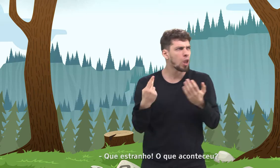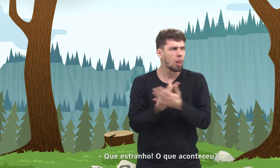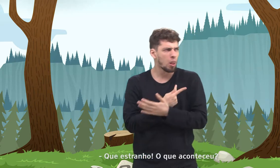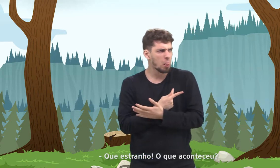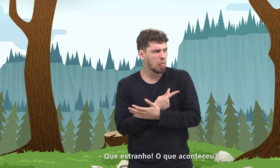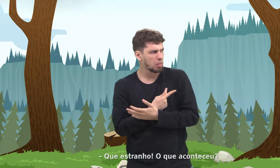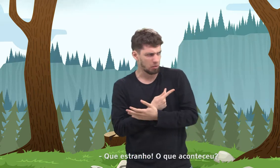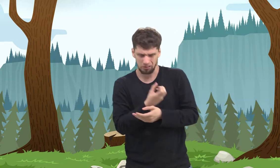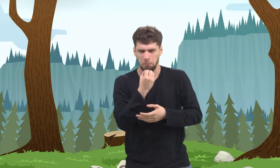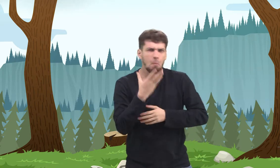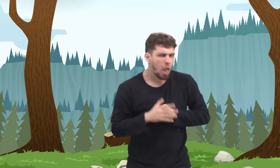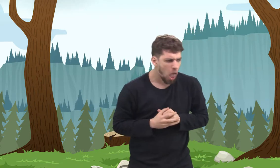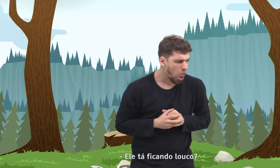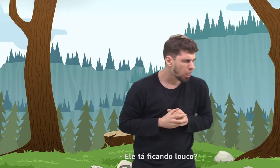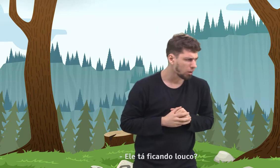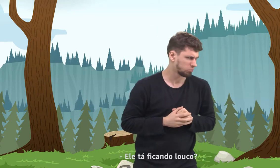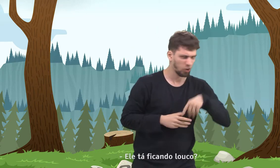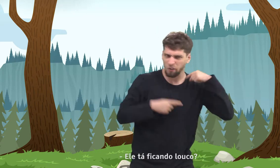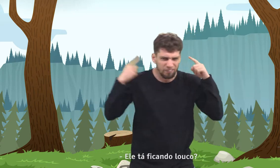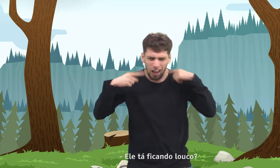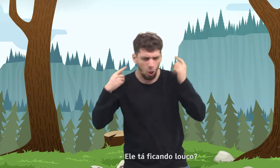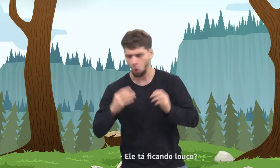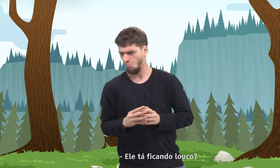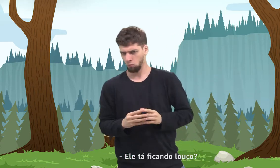aconteceu ele está ficando louco